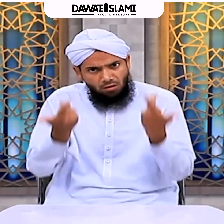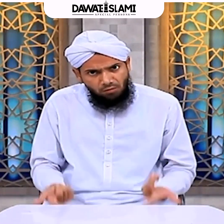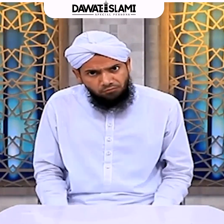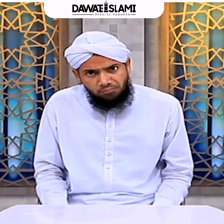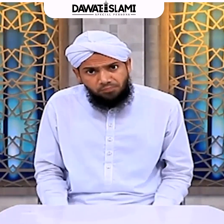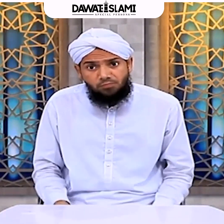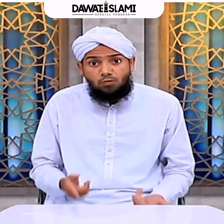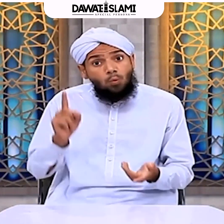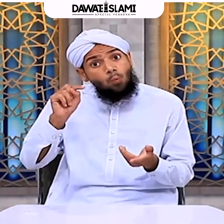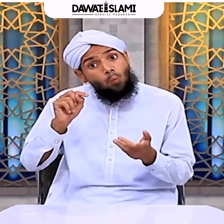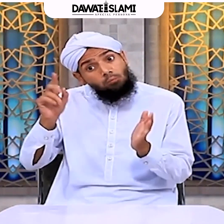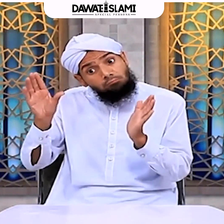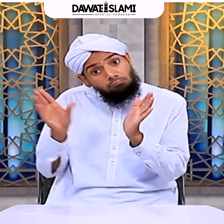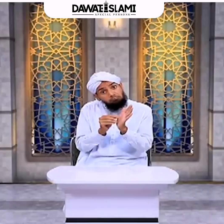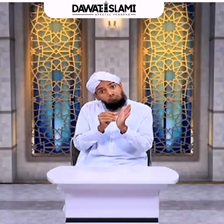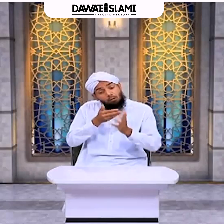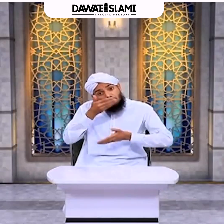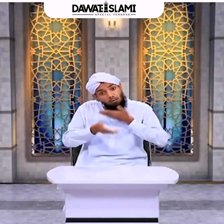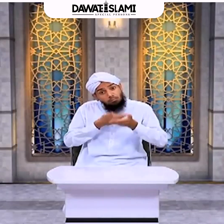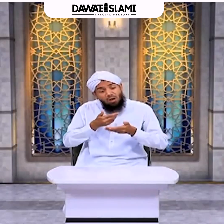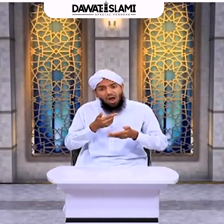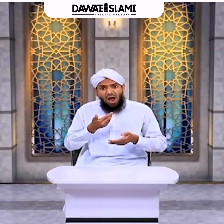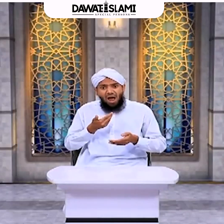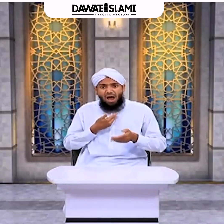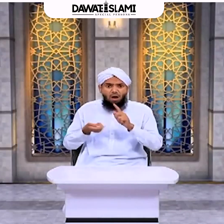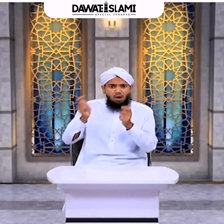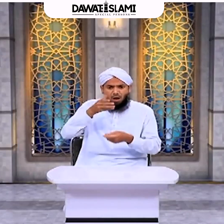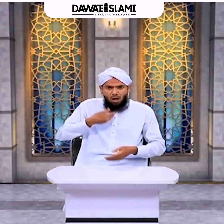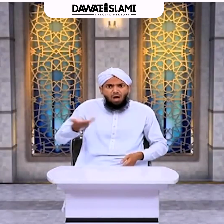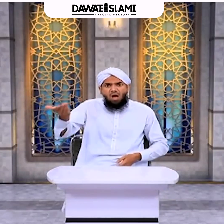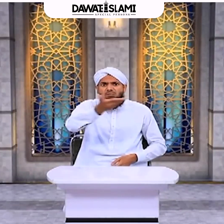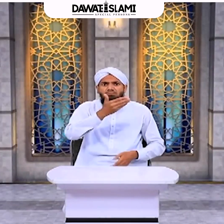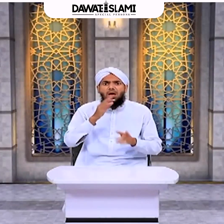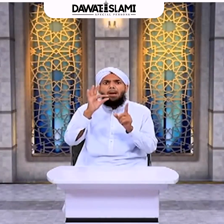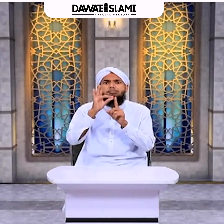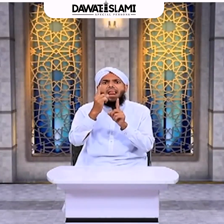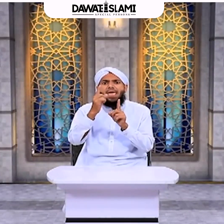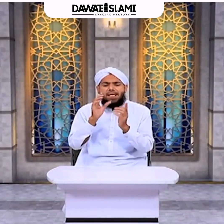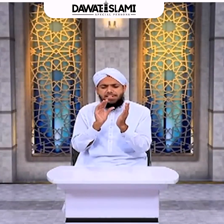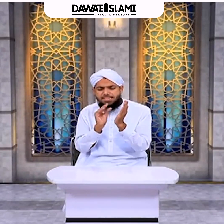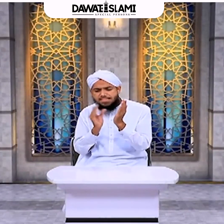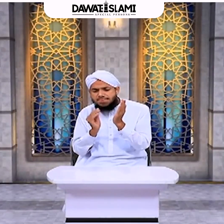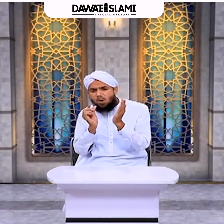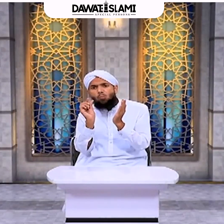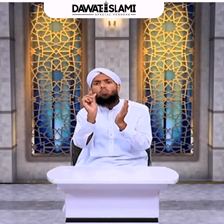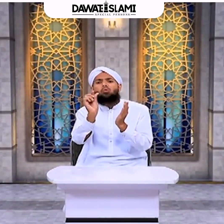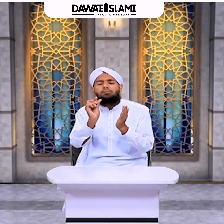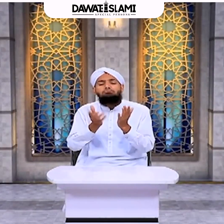قرآن کریم تلاوت کیا کرتے تھے ہم کم از کم ایک پارا تو روزانہ زیارت کریں اللہ پاک کے پیارے اور آخری نبی رسول حاشمی